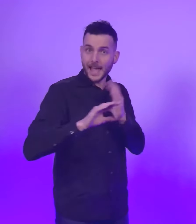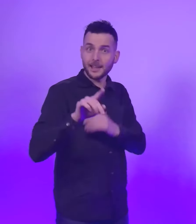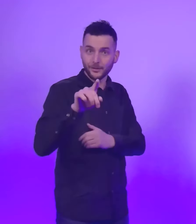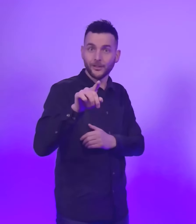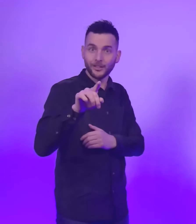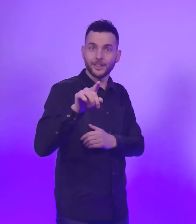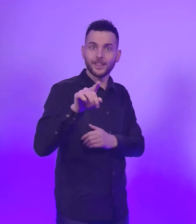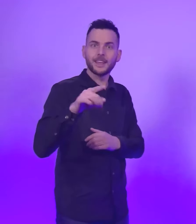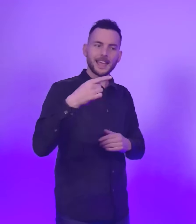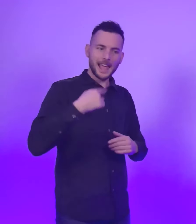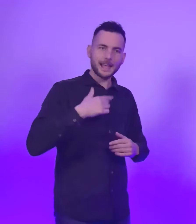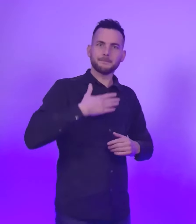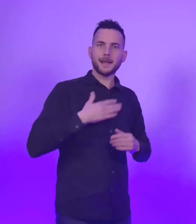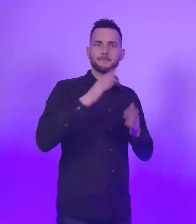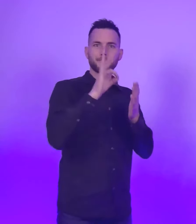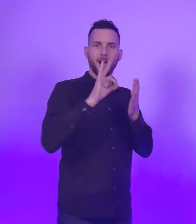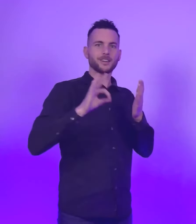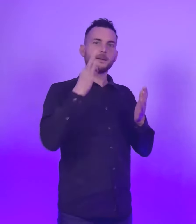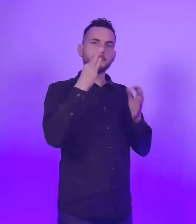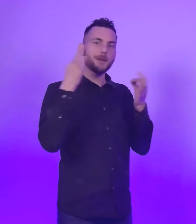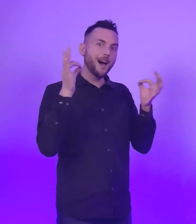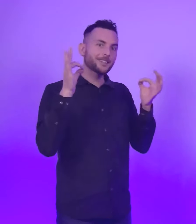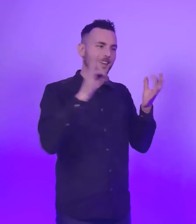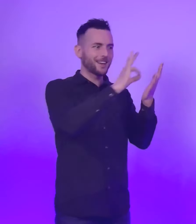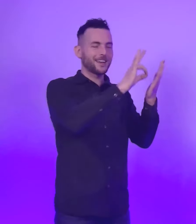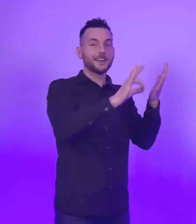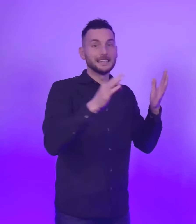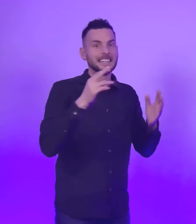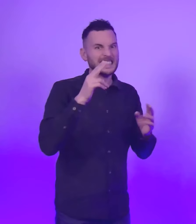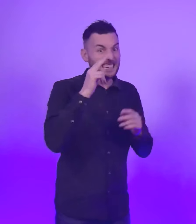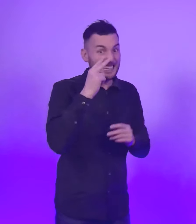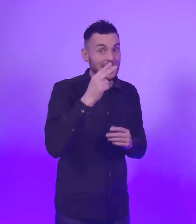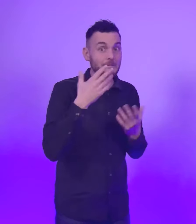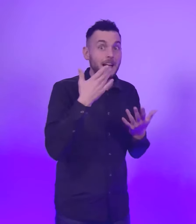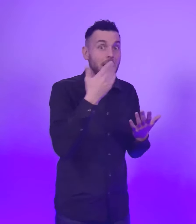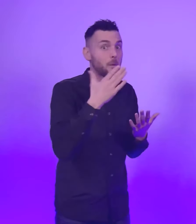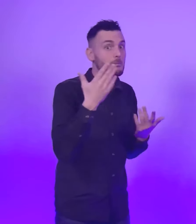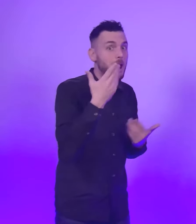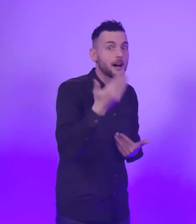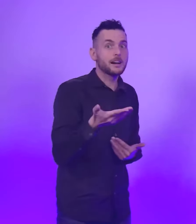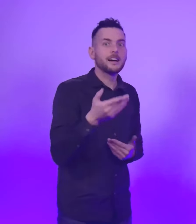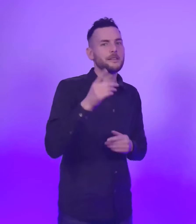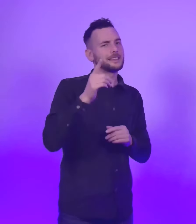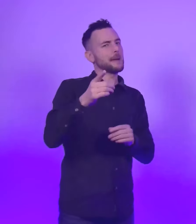ben prachtig. Wel eens even checken of het mag. Ja. Want jij bent prachtig en God houdt